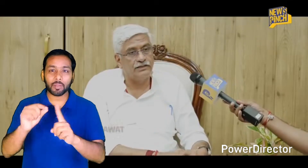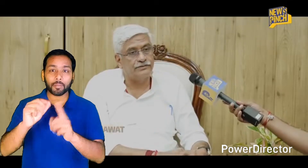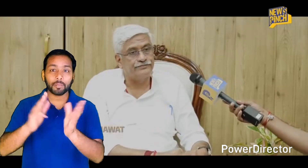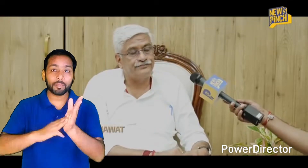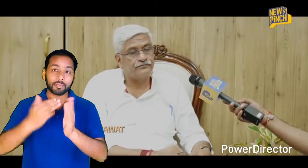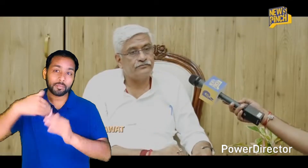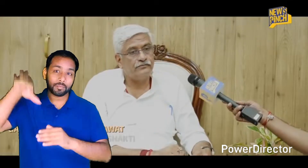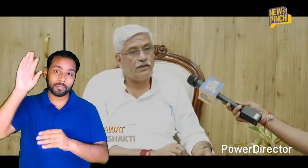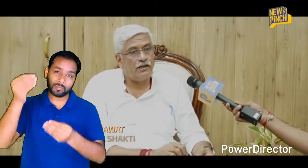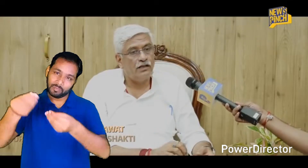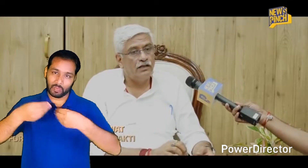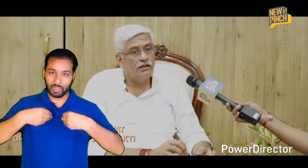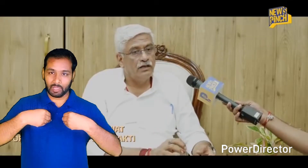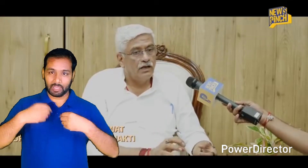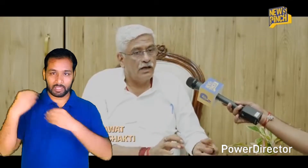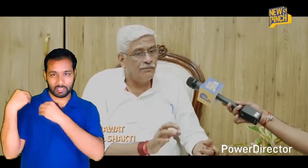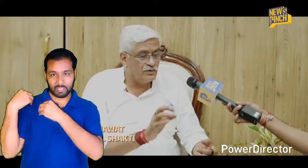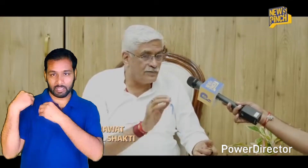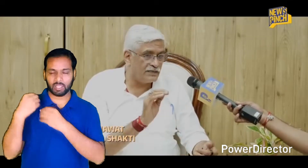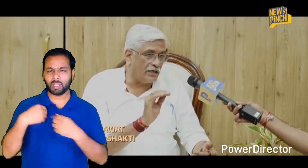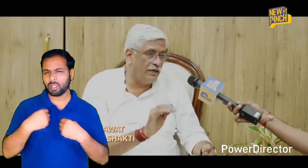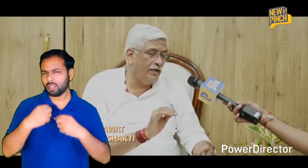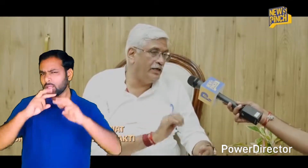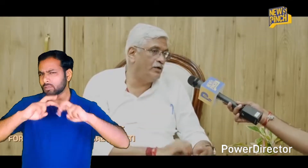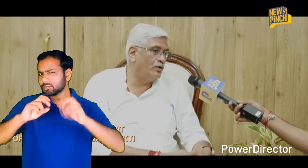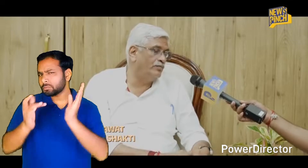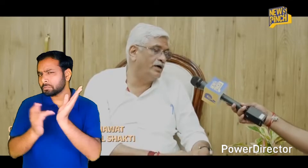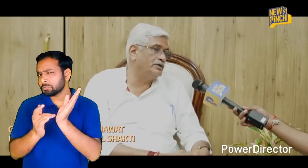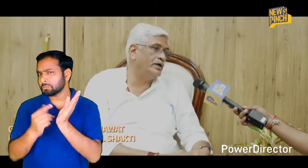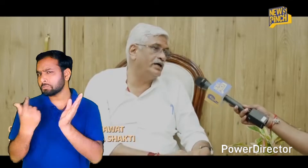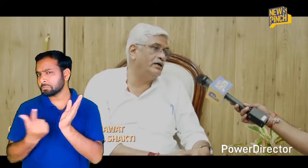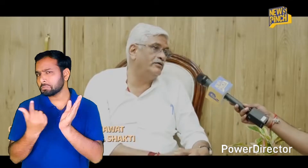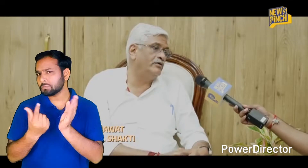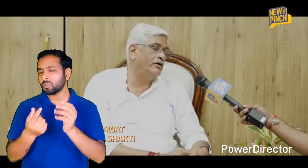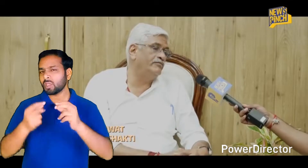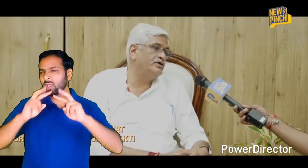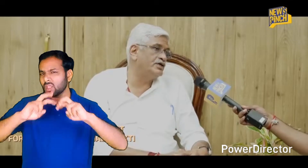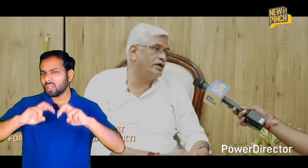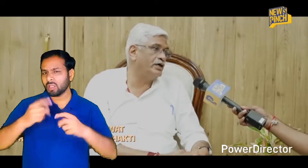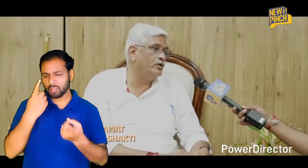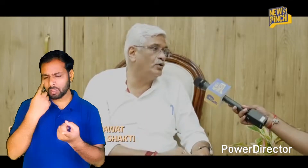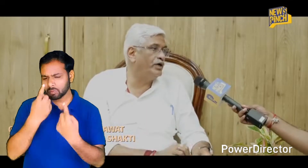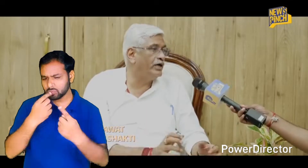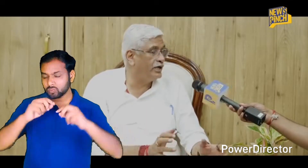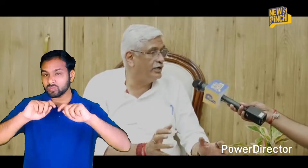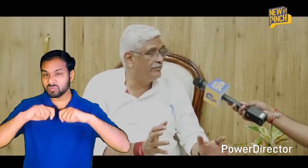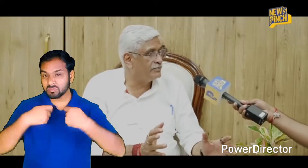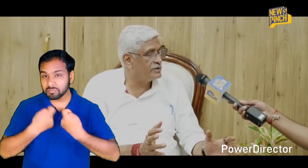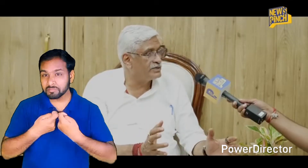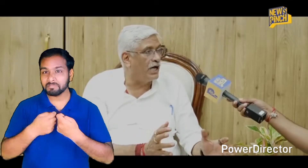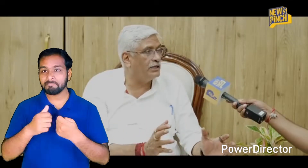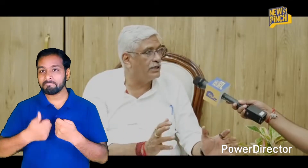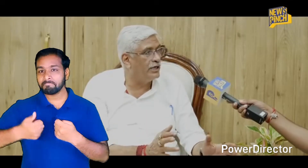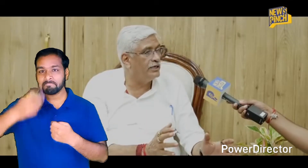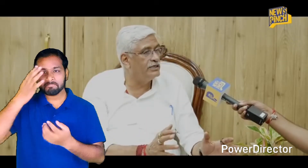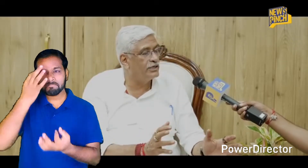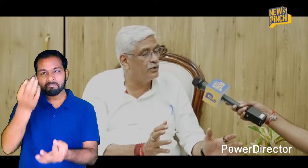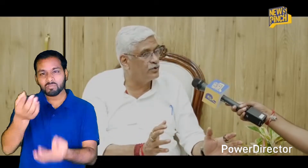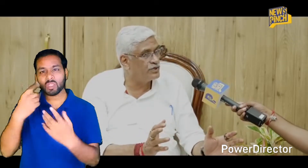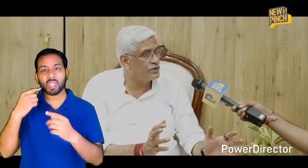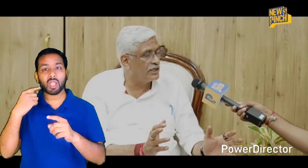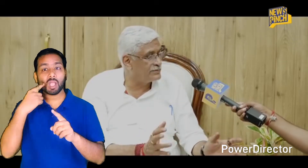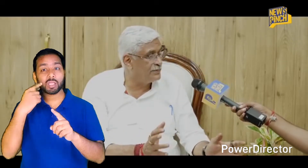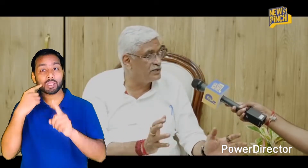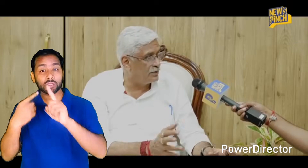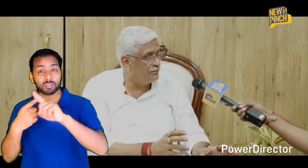प्रधानमंत्री जी ने दी थी, हमने उसमें तकनीकी जो है विशेषज्ञ लोगों की एक टीम 7 IITs